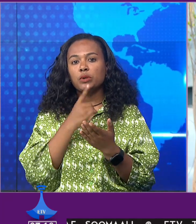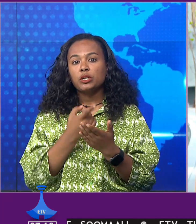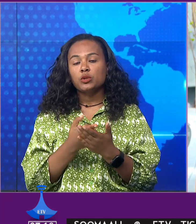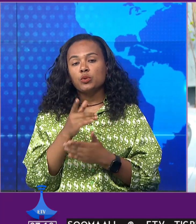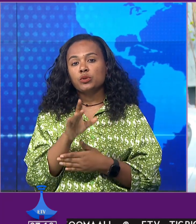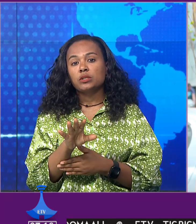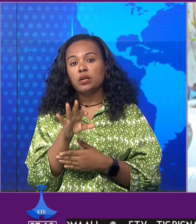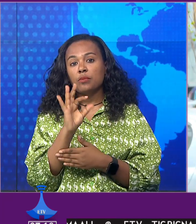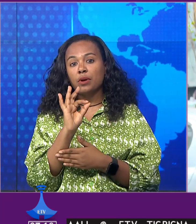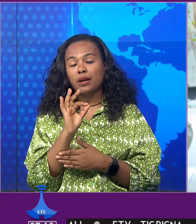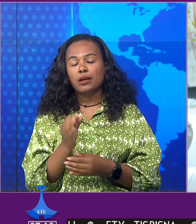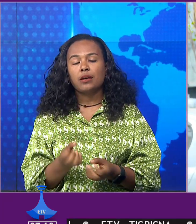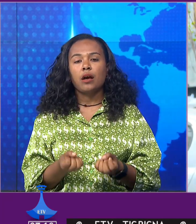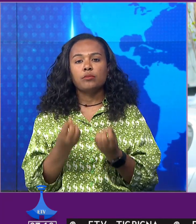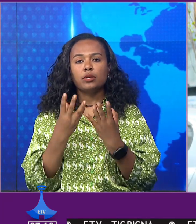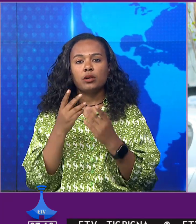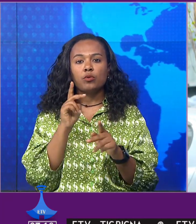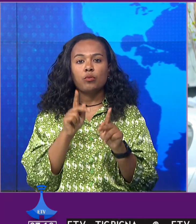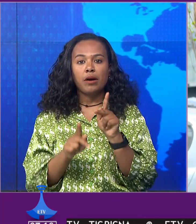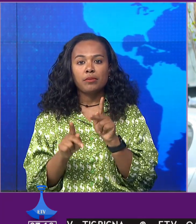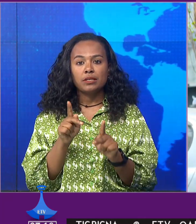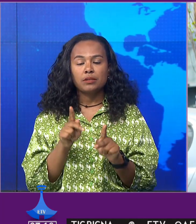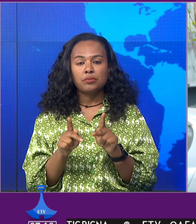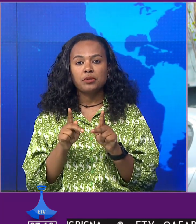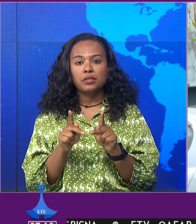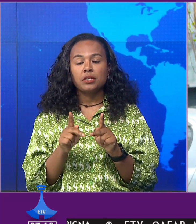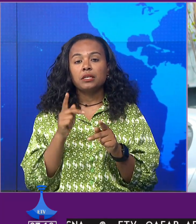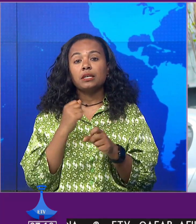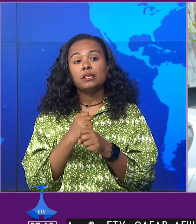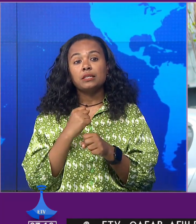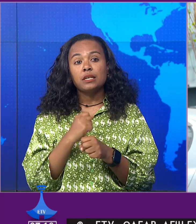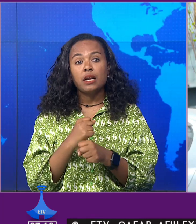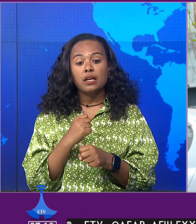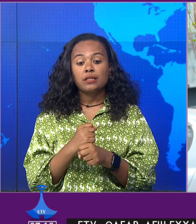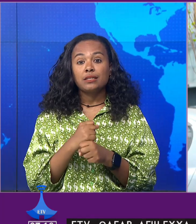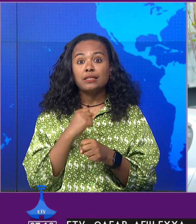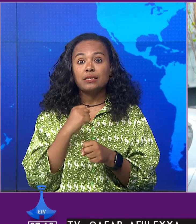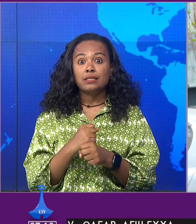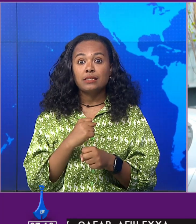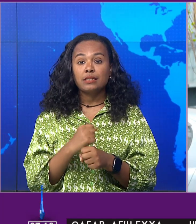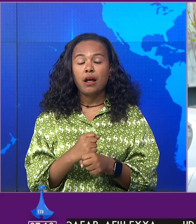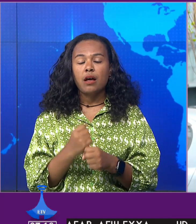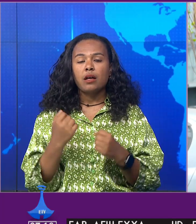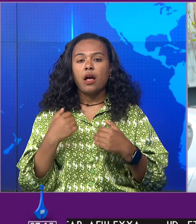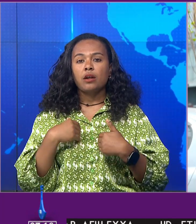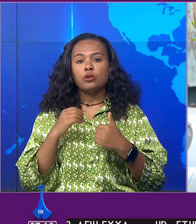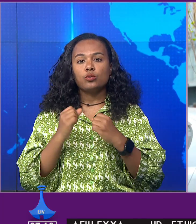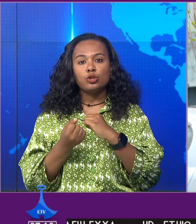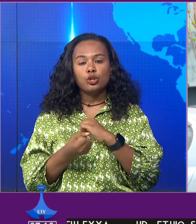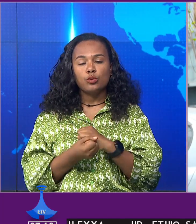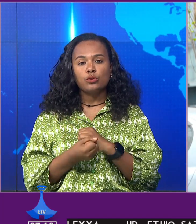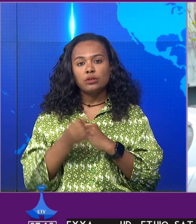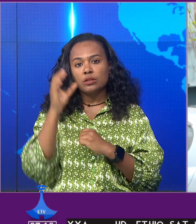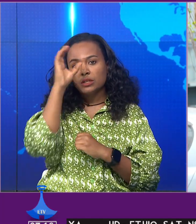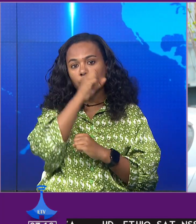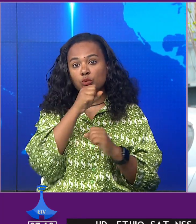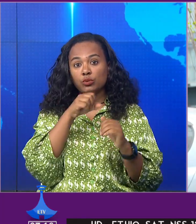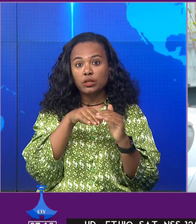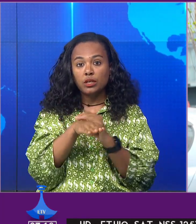ስለሚያገኝ አብዛኛው ማህበረሰብ የተሰራለትን ስራ ያለውን ለውጥ ግምቱ ውስጥ